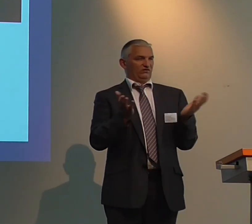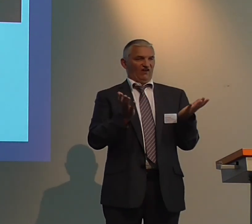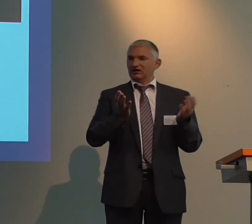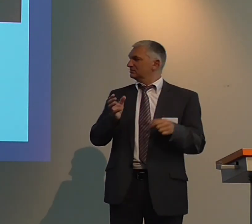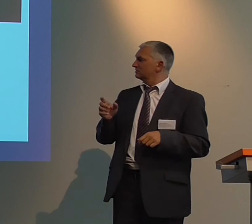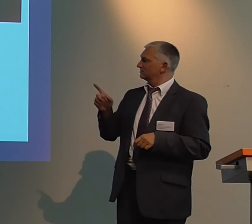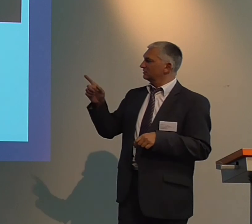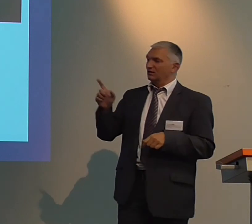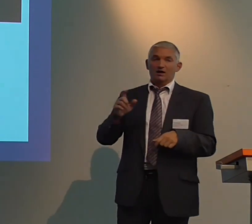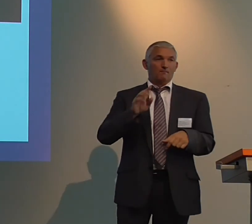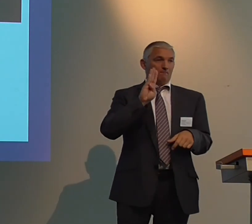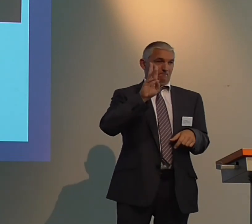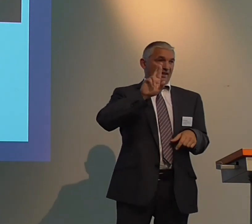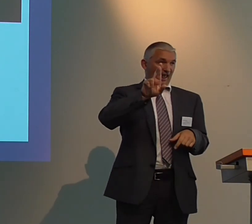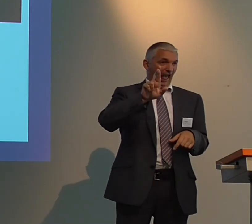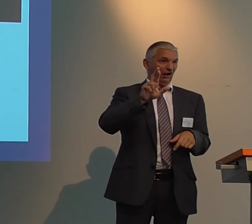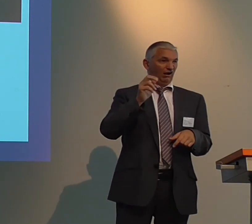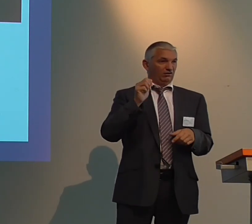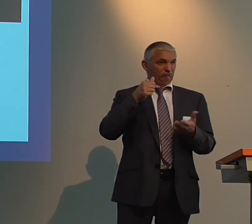Ich finde es nicht gut, dass der BR